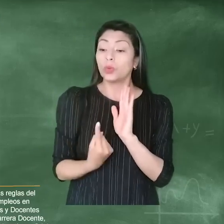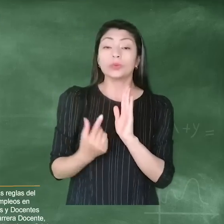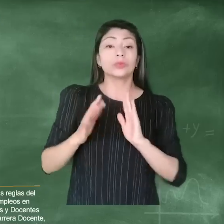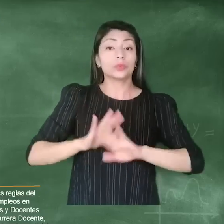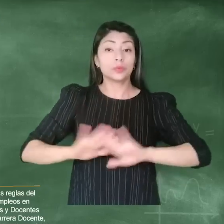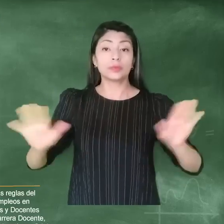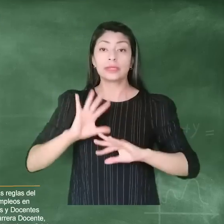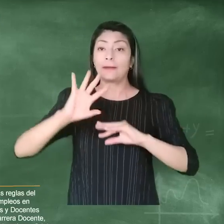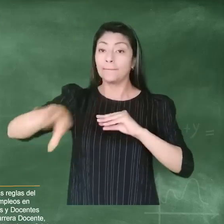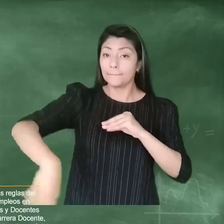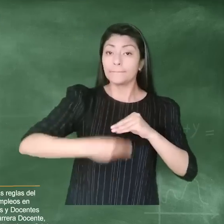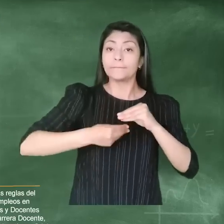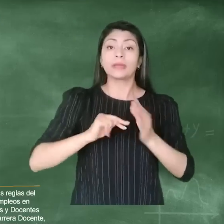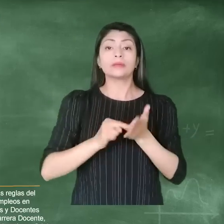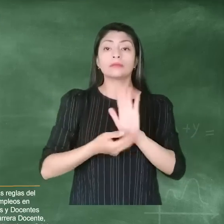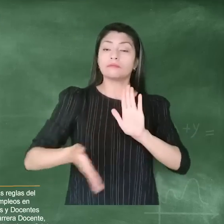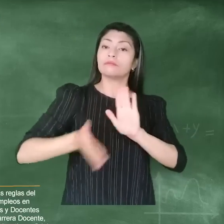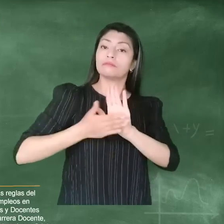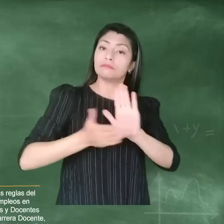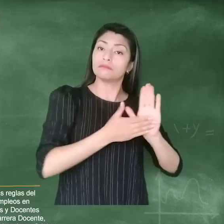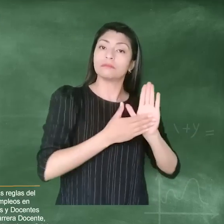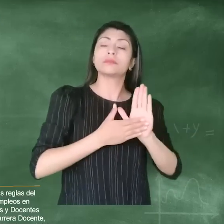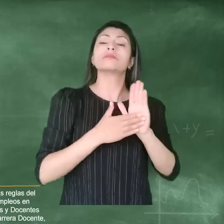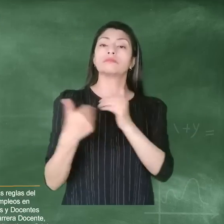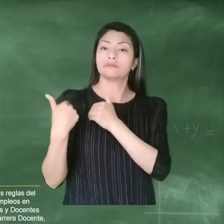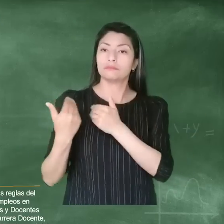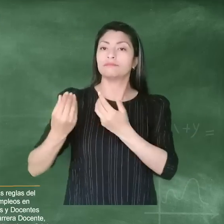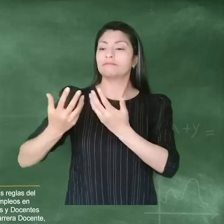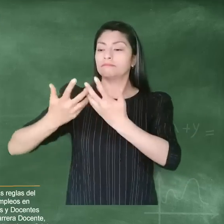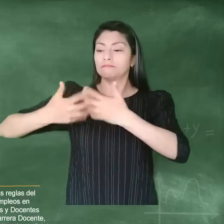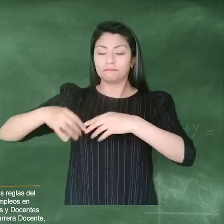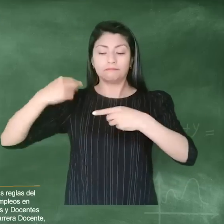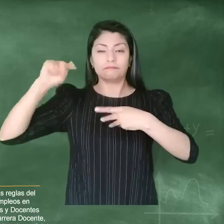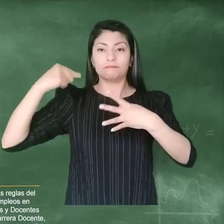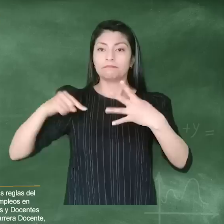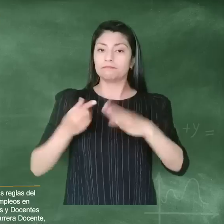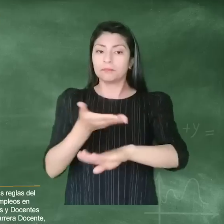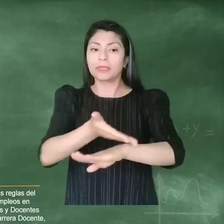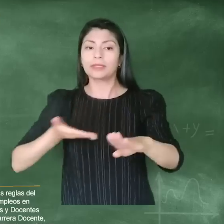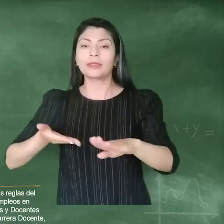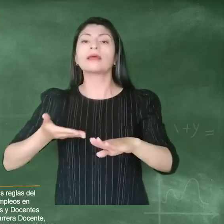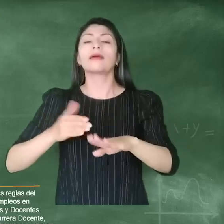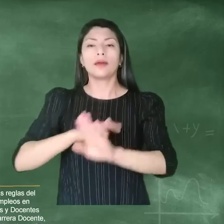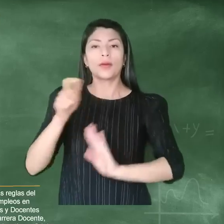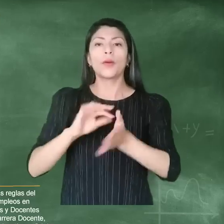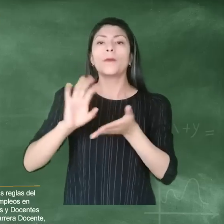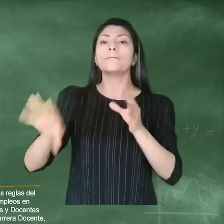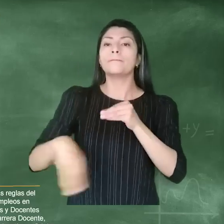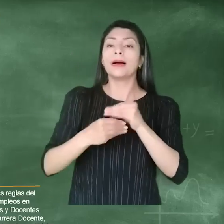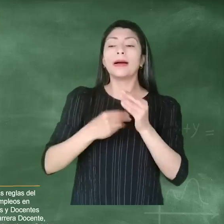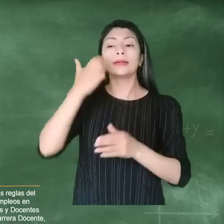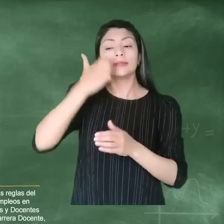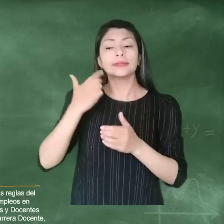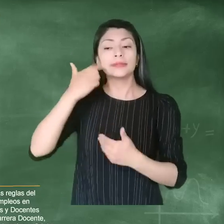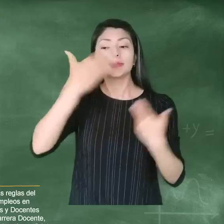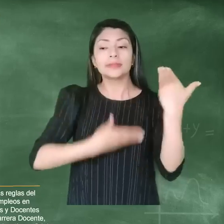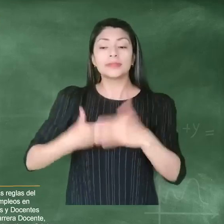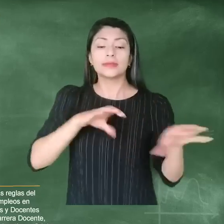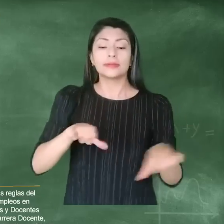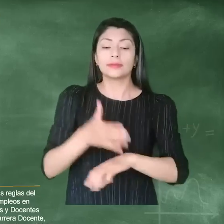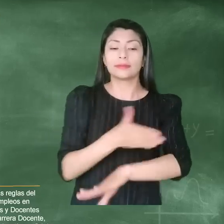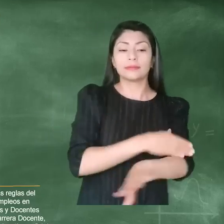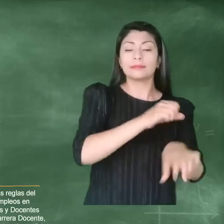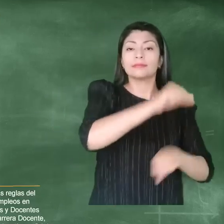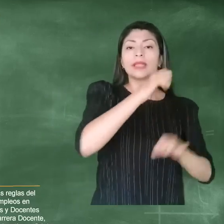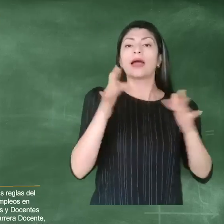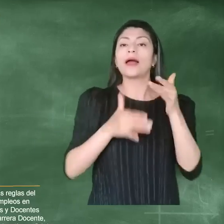en el criterio unificado, y su complementación, verificación de requisitos mínimos, y prueba de valoración de antecedentes